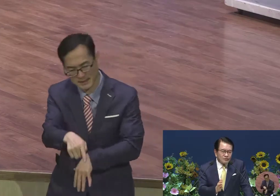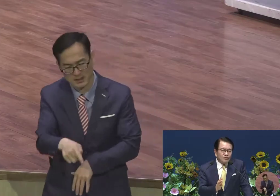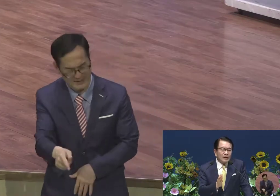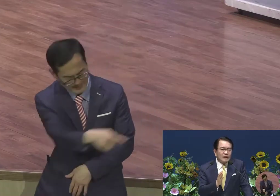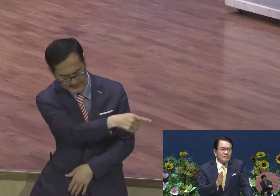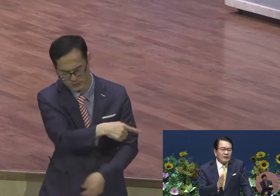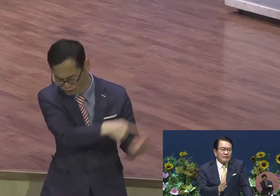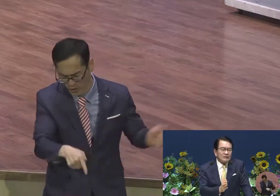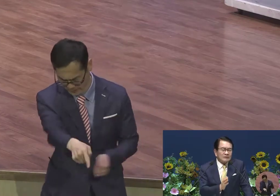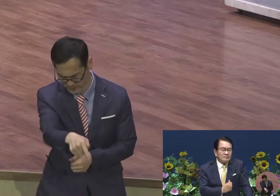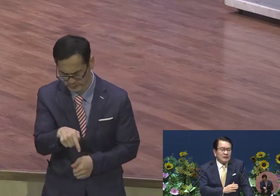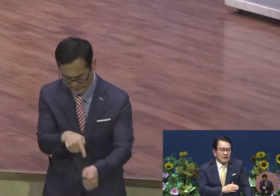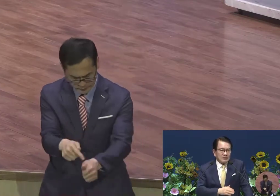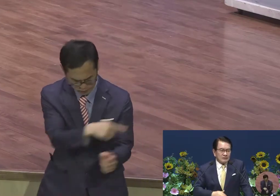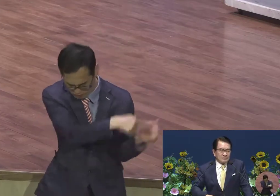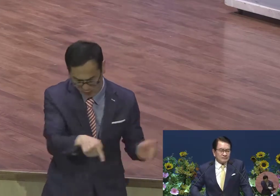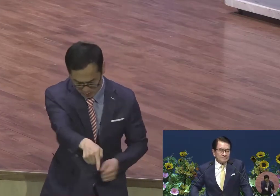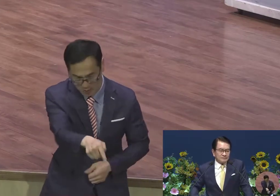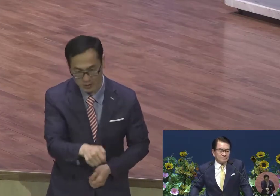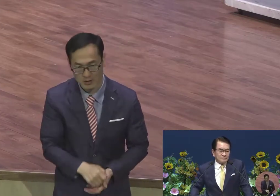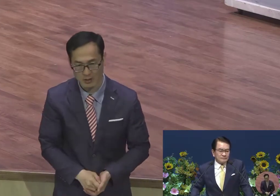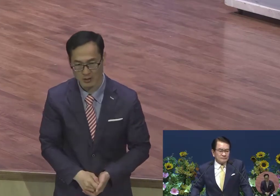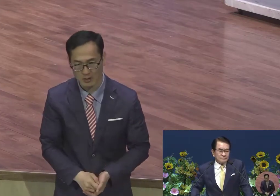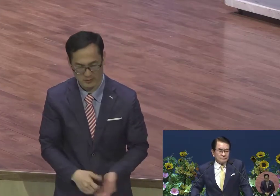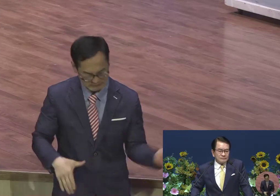끊임없이 후회하게 만드는 짓만하게